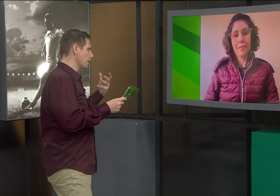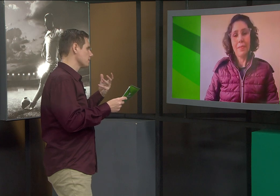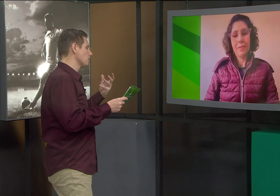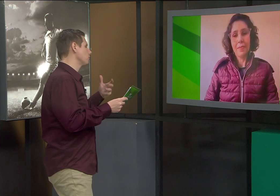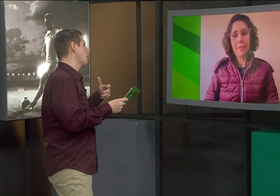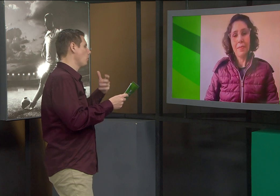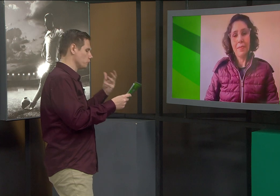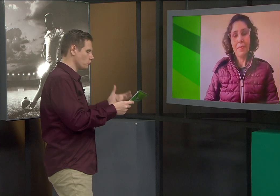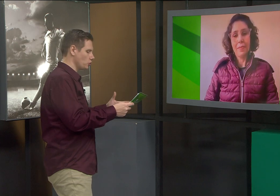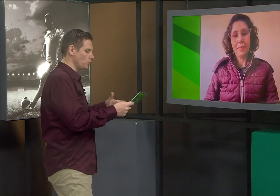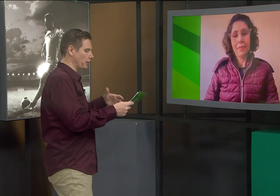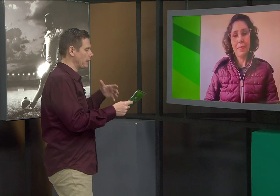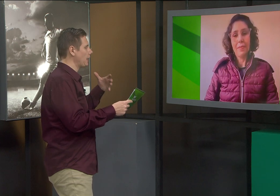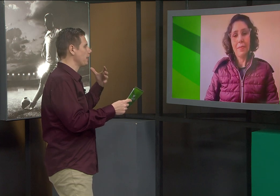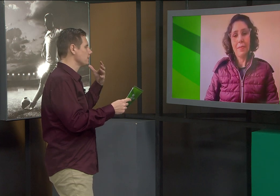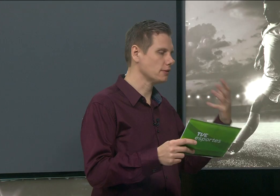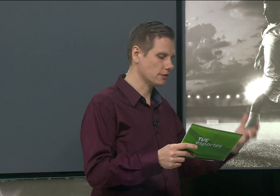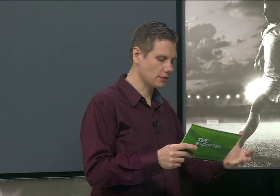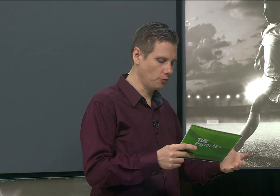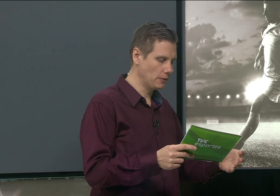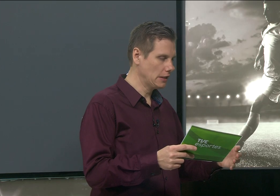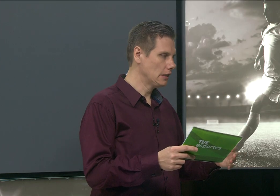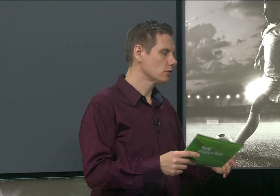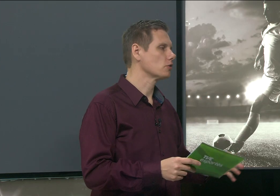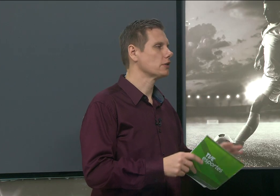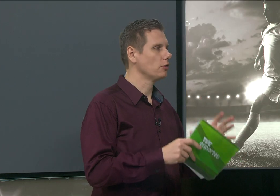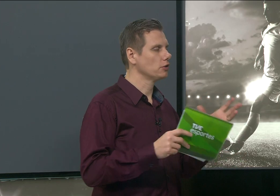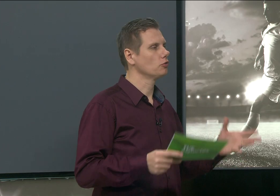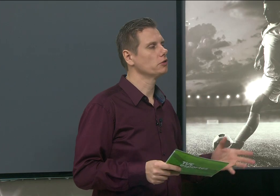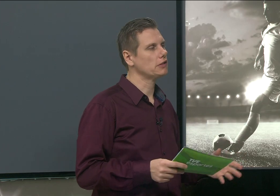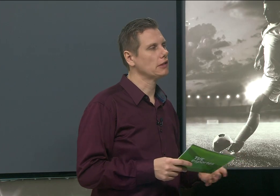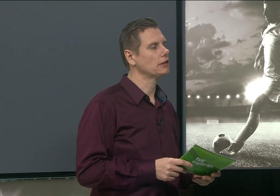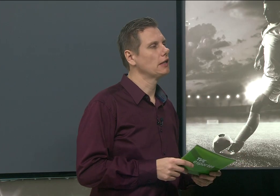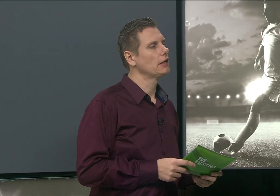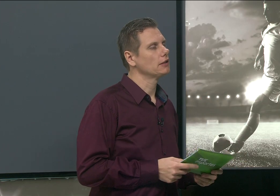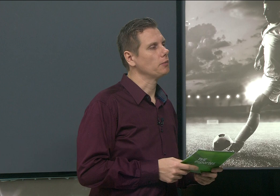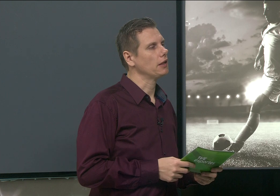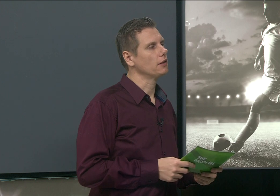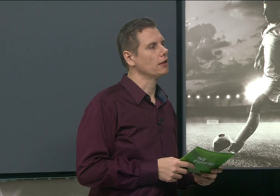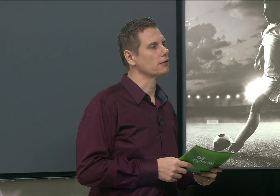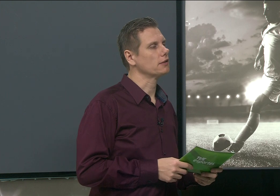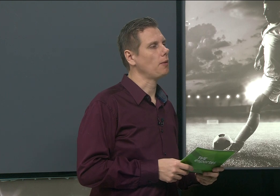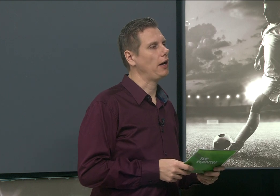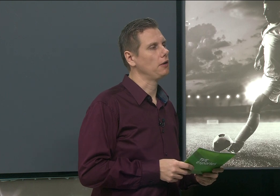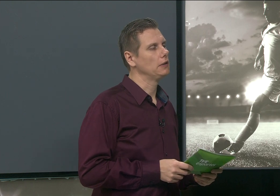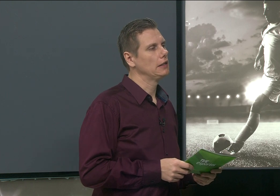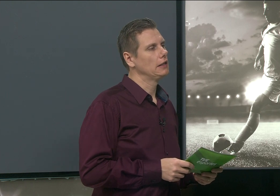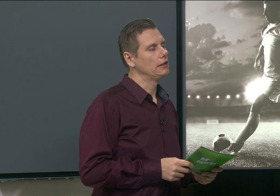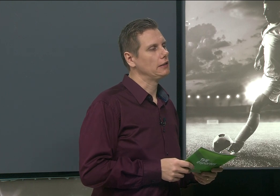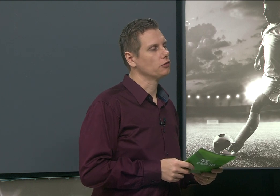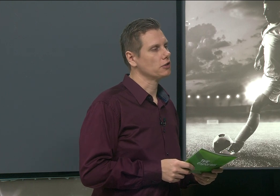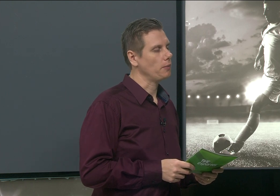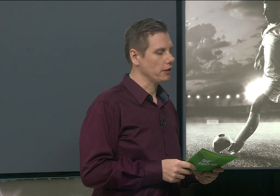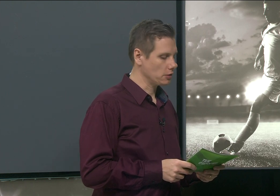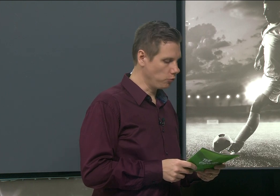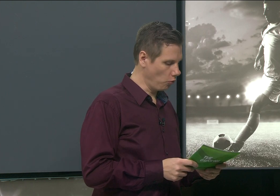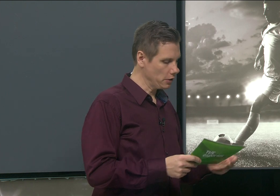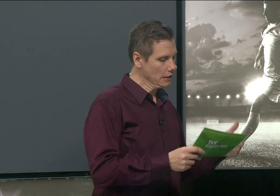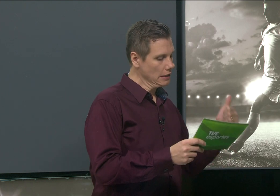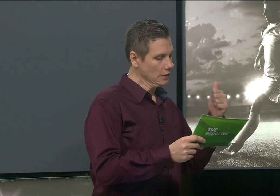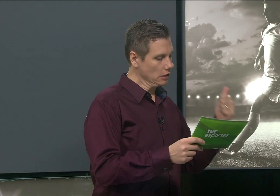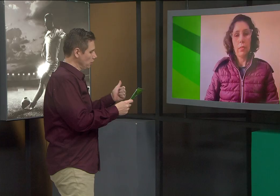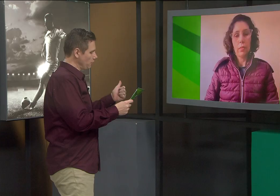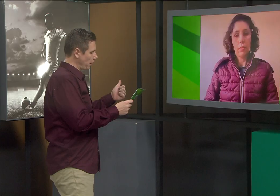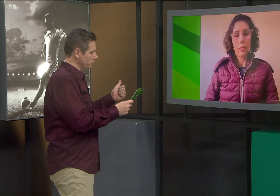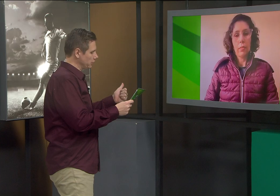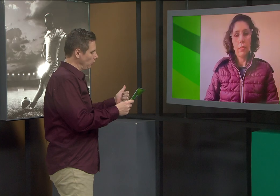tem a questão da autoestima, né, a inserção social, tem todo esse, também, esse trabalho, justamente. Bom,